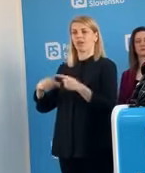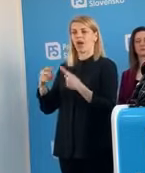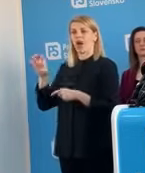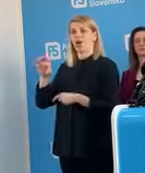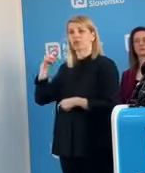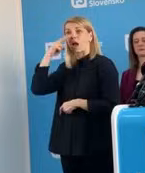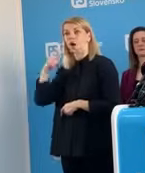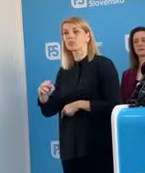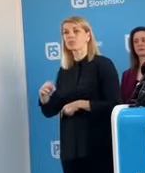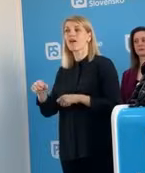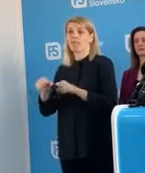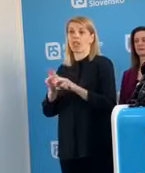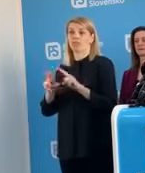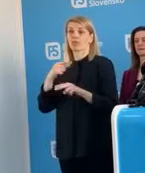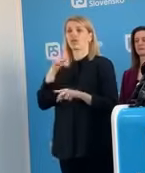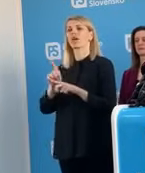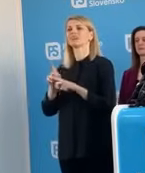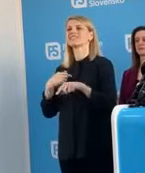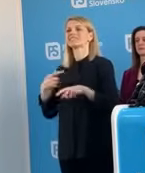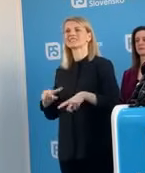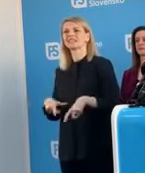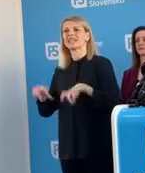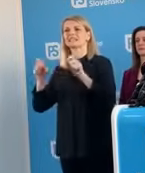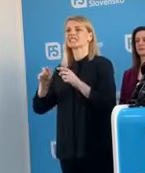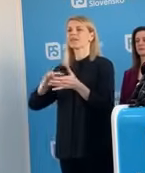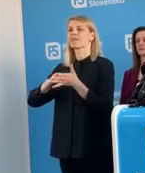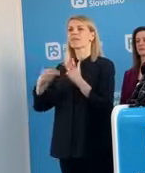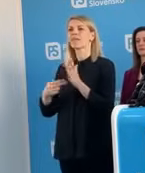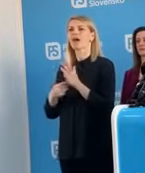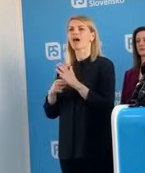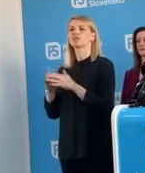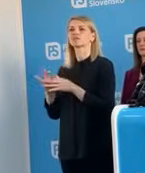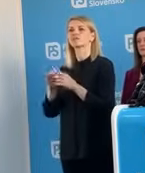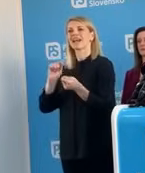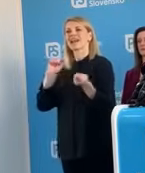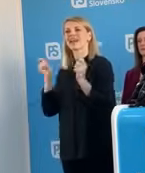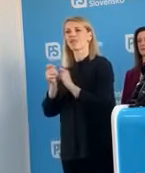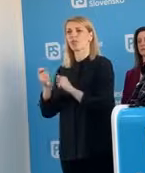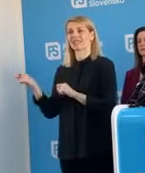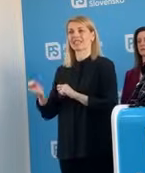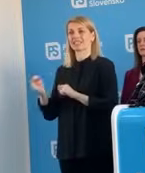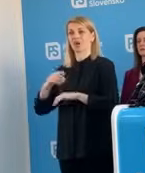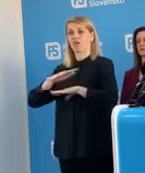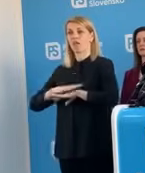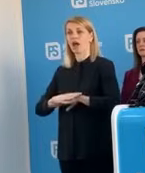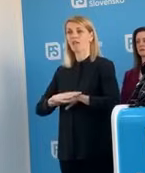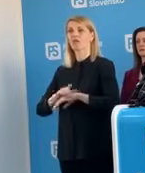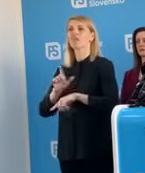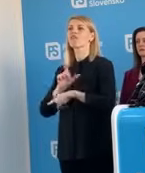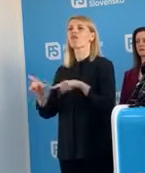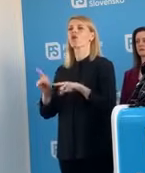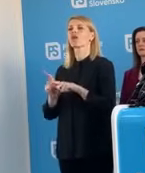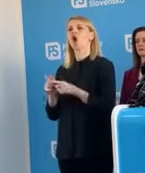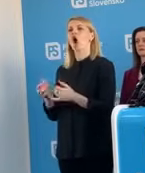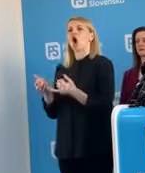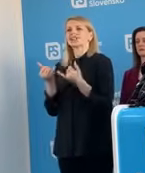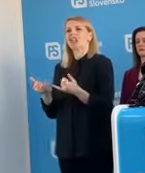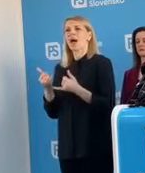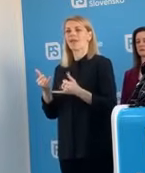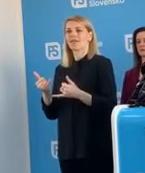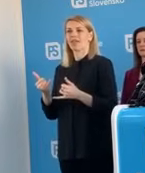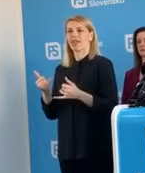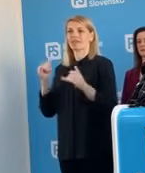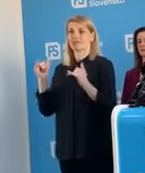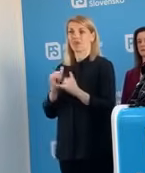komisia, tak v tejto chvíli pozastavujeme akékoľvek plány na reformu trestného práva a na oslabenie spravodlivosti a boja proti